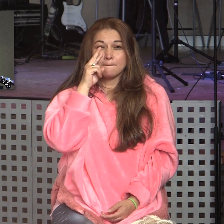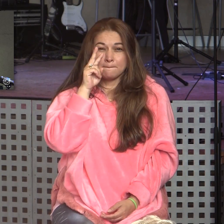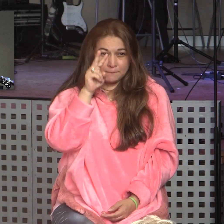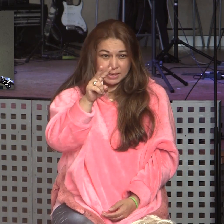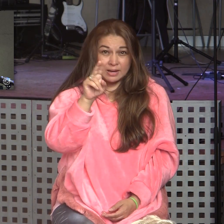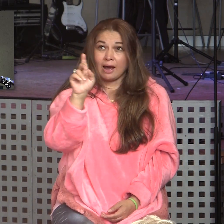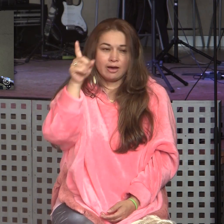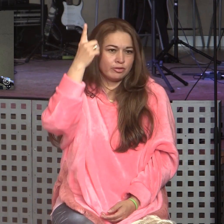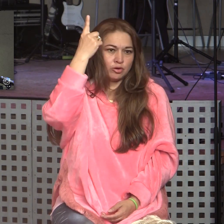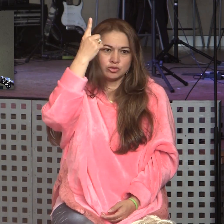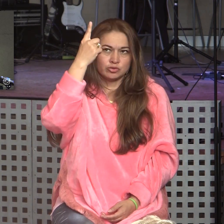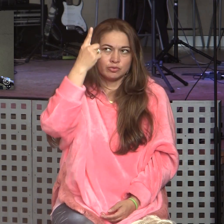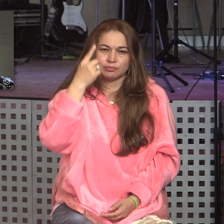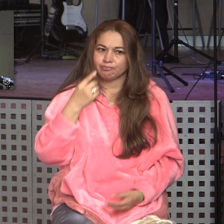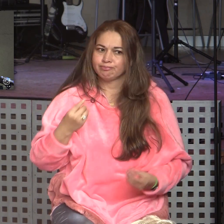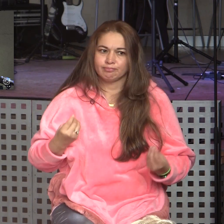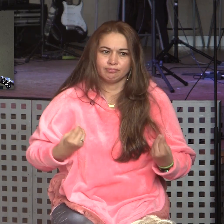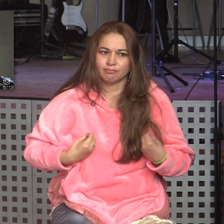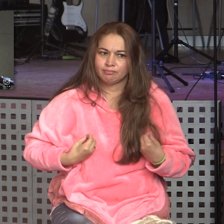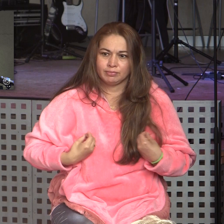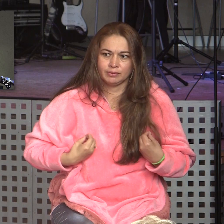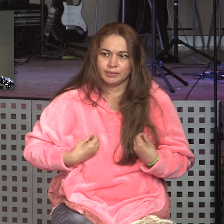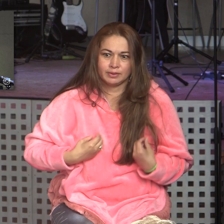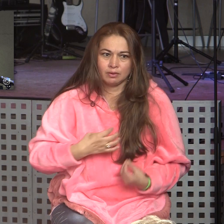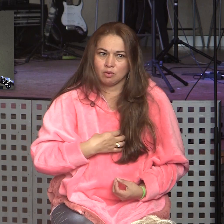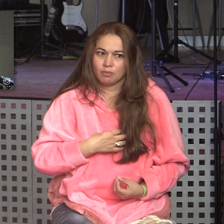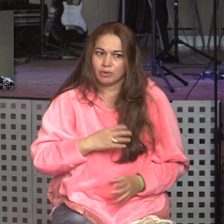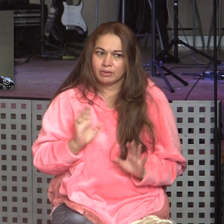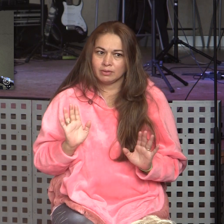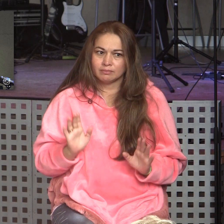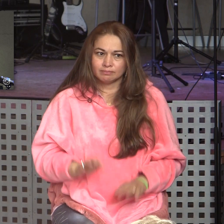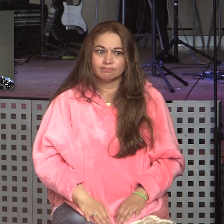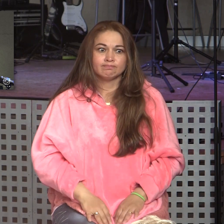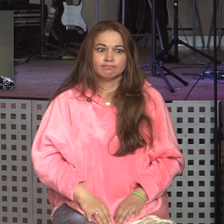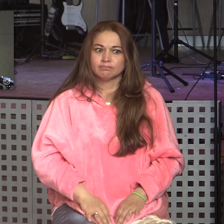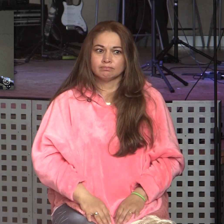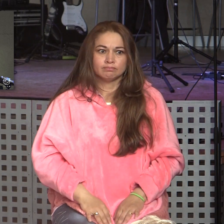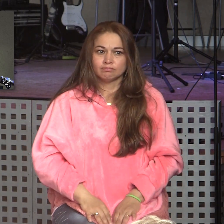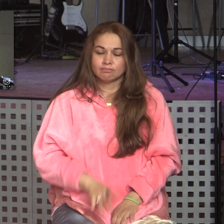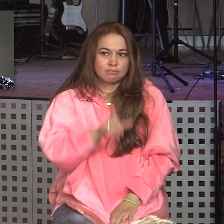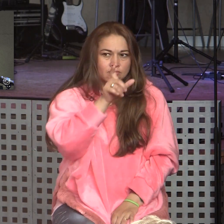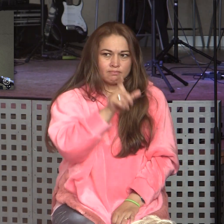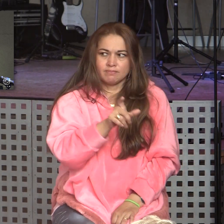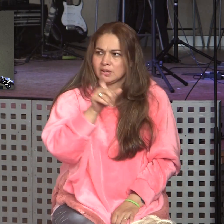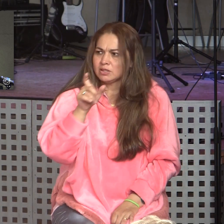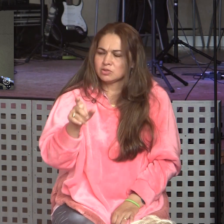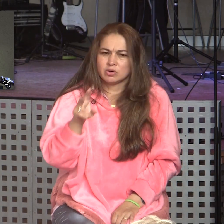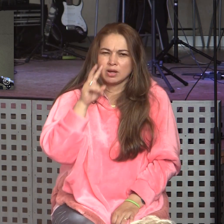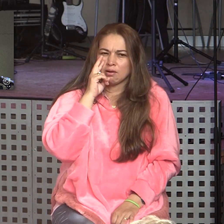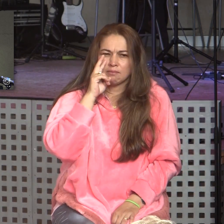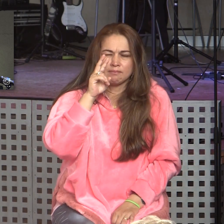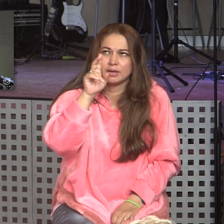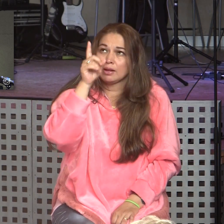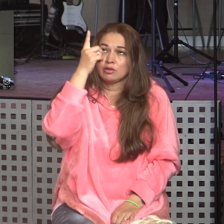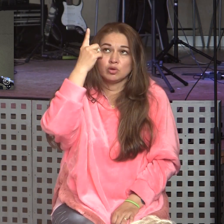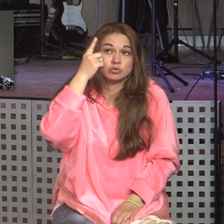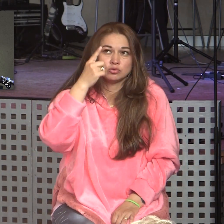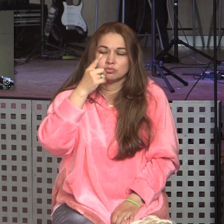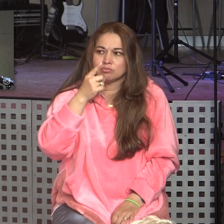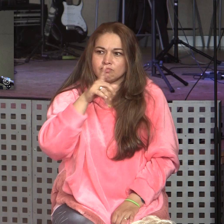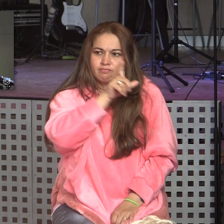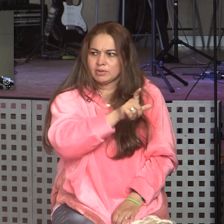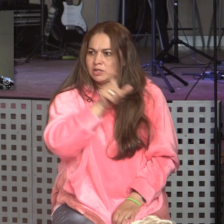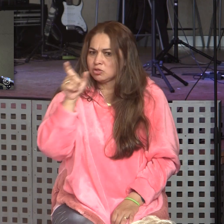Más textos. Juan 1:18. A Dios nadie le dio jamás. El unigénito Hijo que está en el seno del Padre,